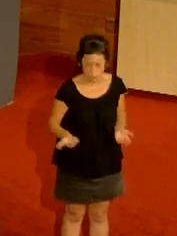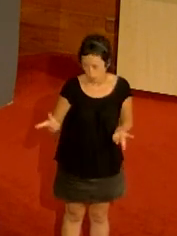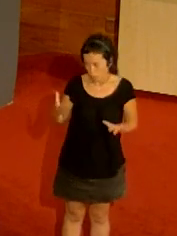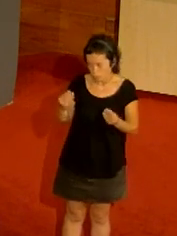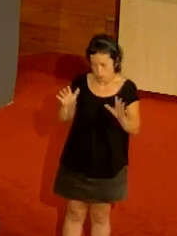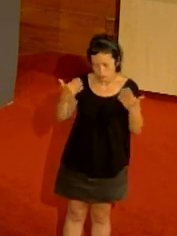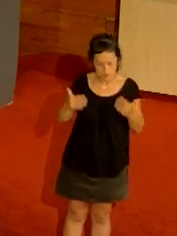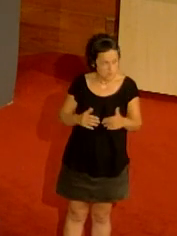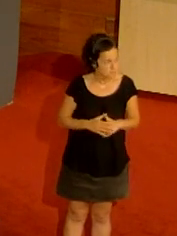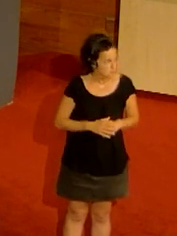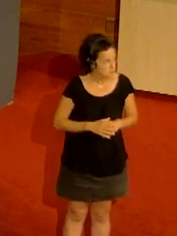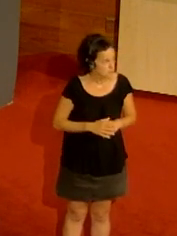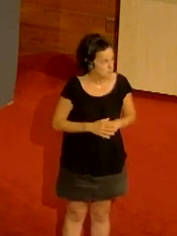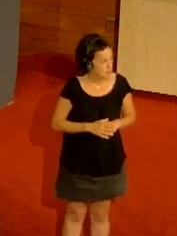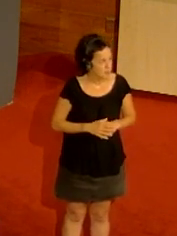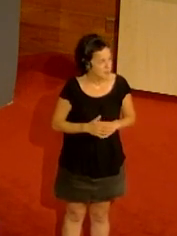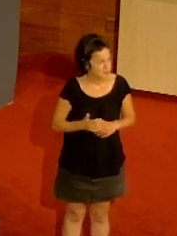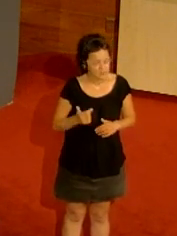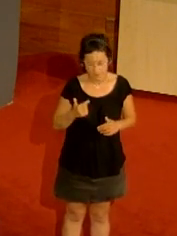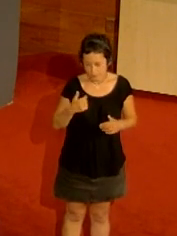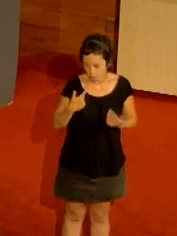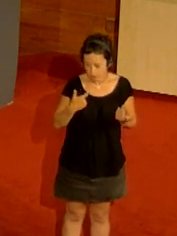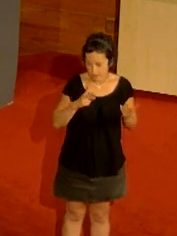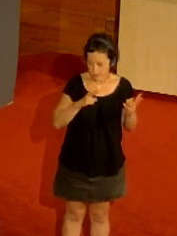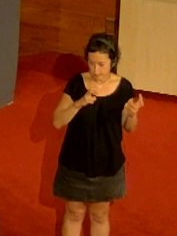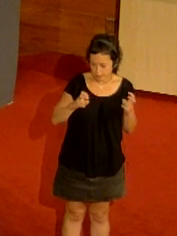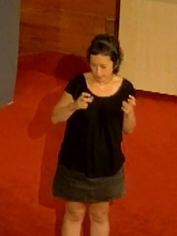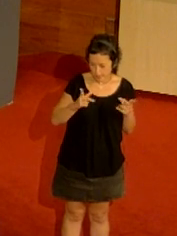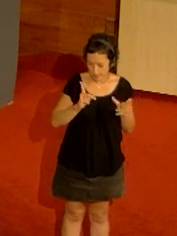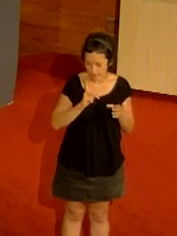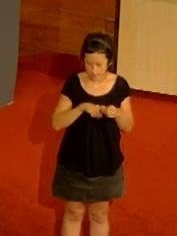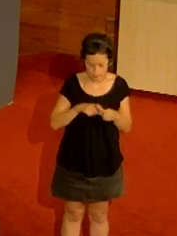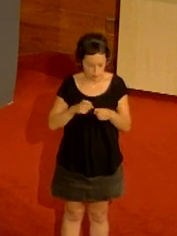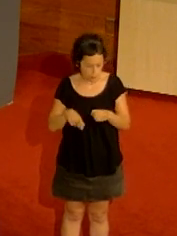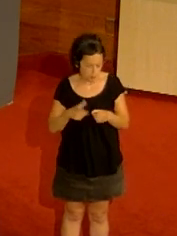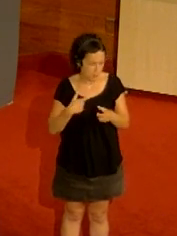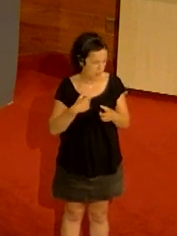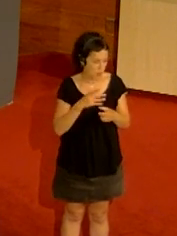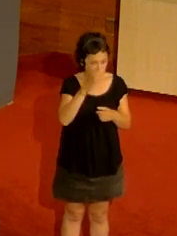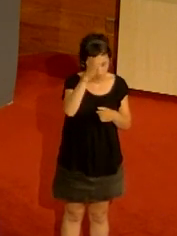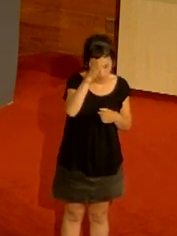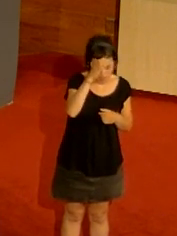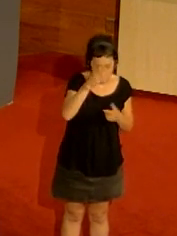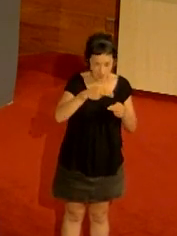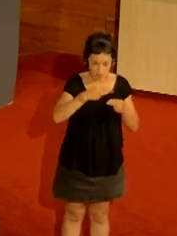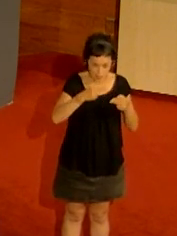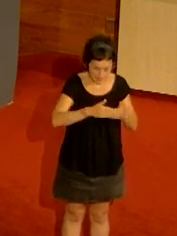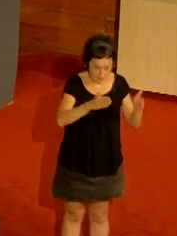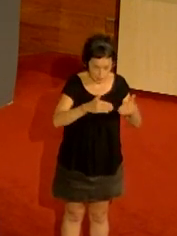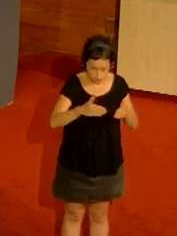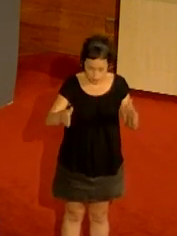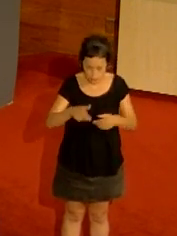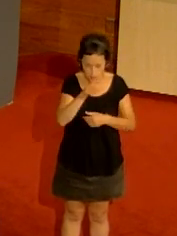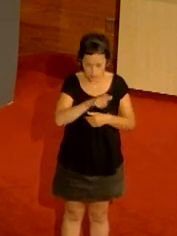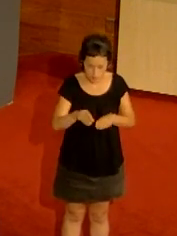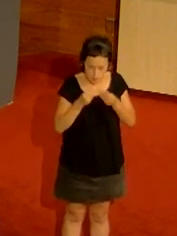porque, yo que estoy un poco en estos temas, ¿no? Y que me muevo un poco pues, con caravana, abriendo fronteras y escuchando testimonios de primera